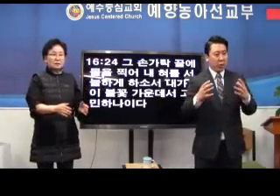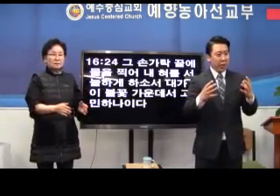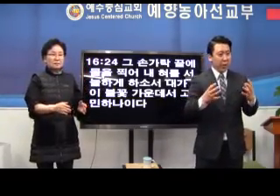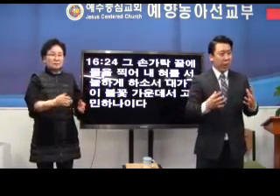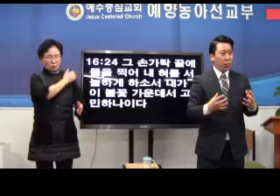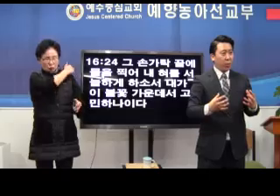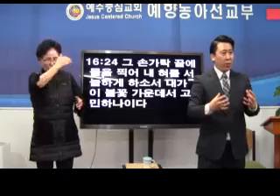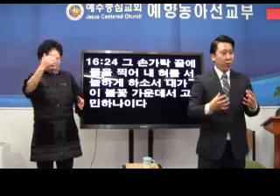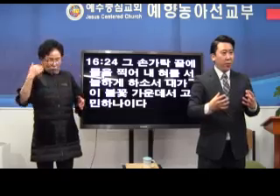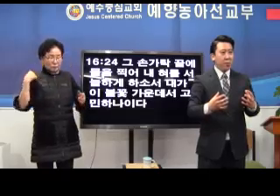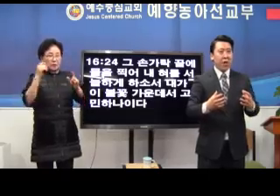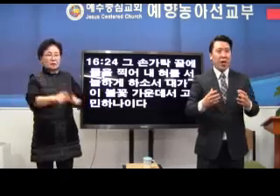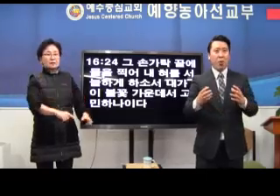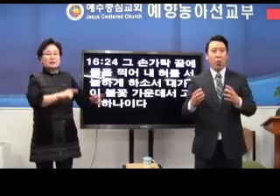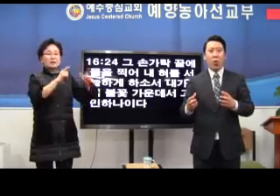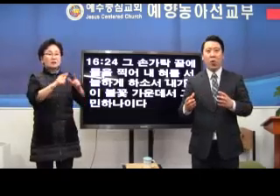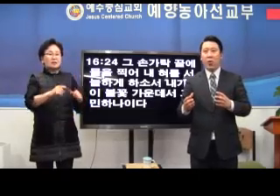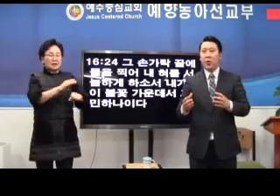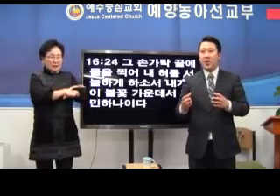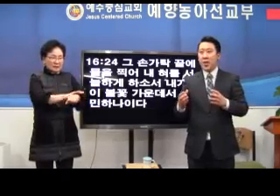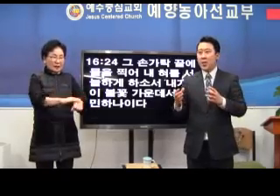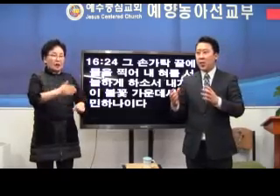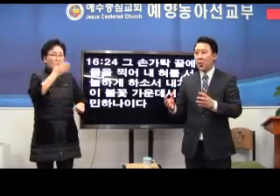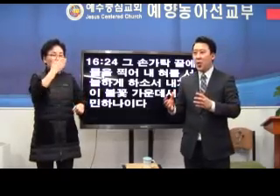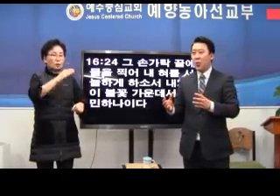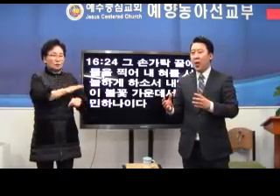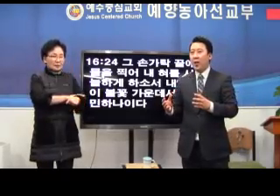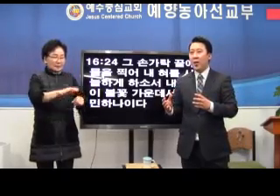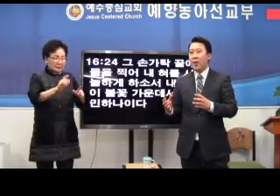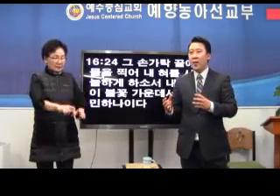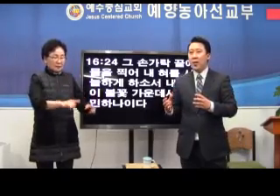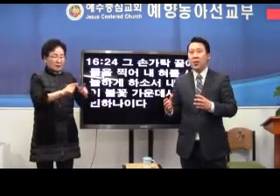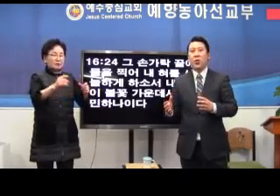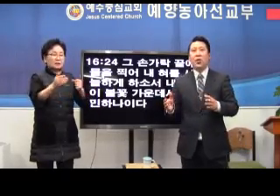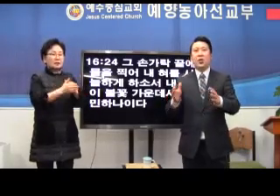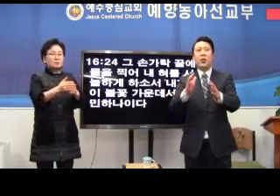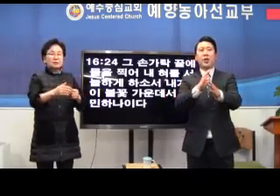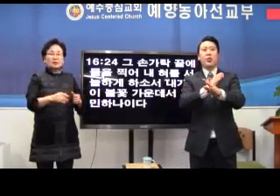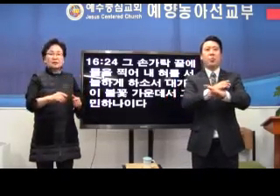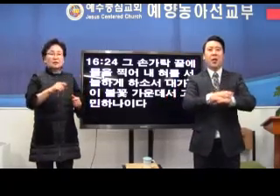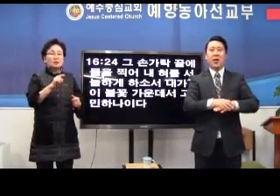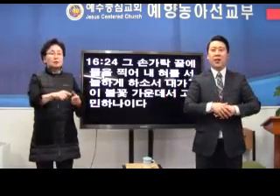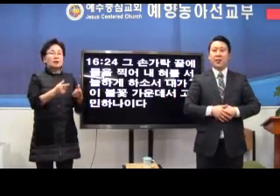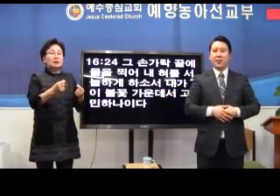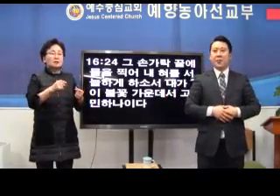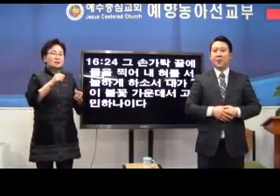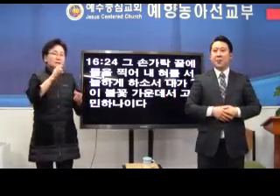풍족하게 살았고 잘 먹고 잘 살았기 때문에 그렇게 절대 할 수 없다.